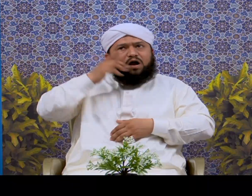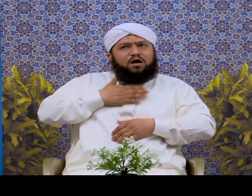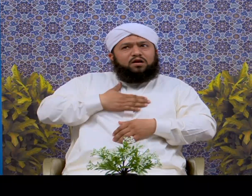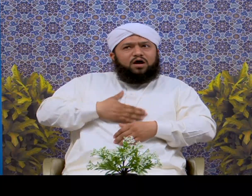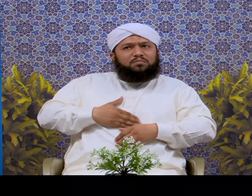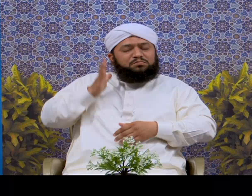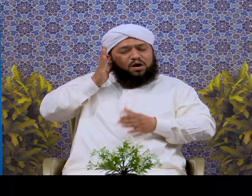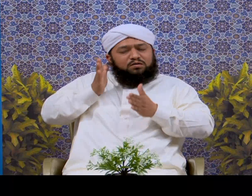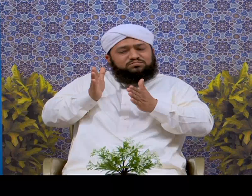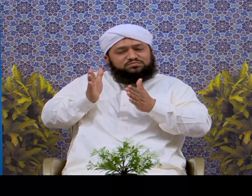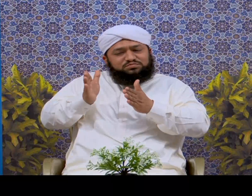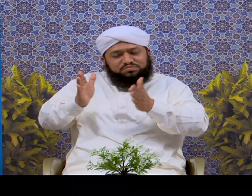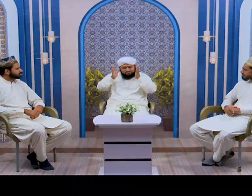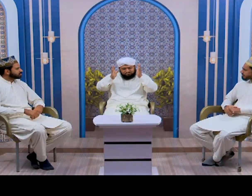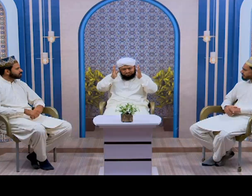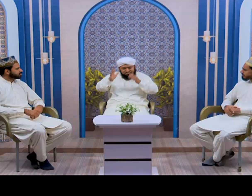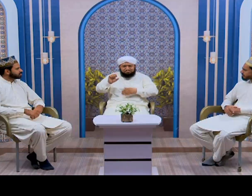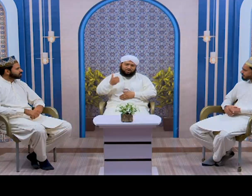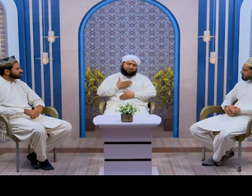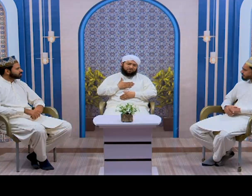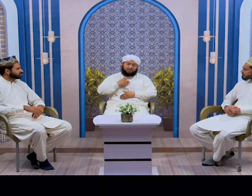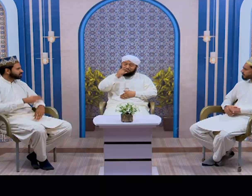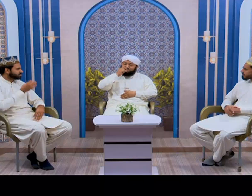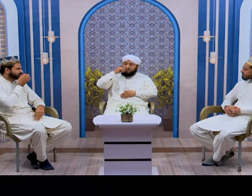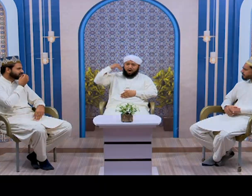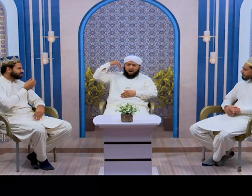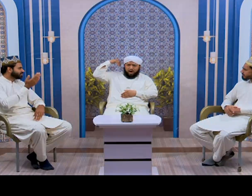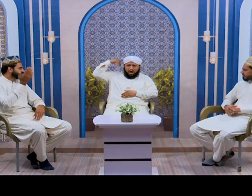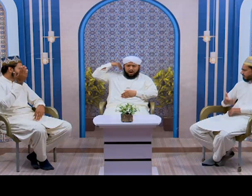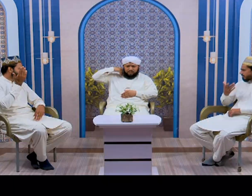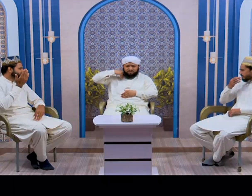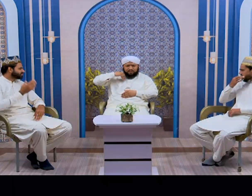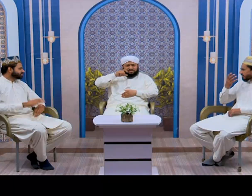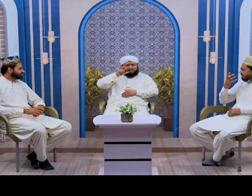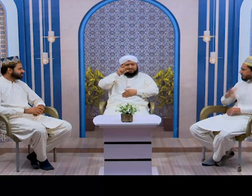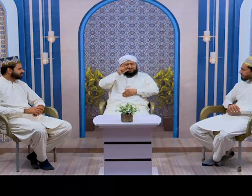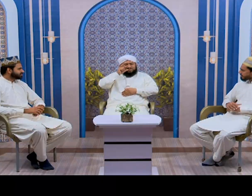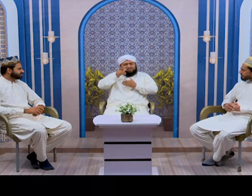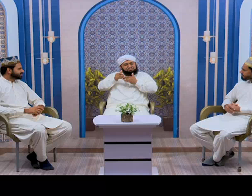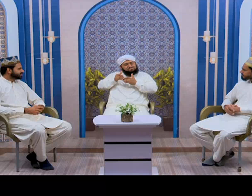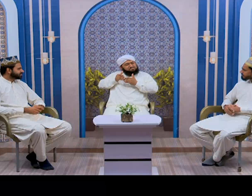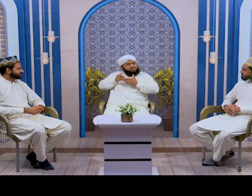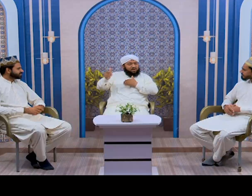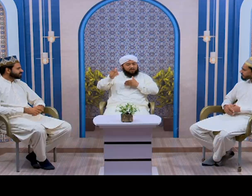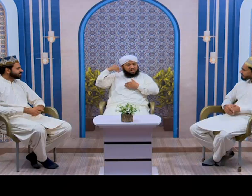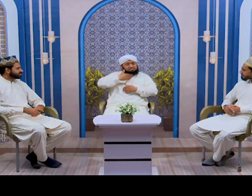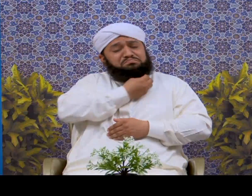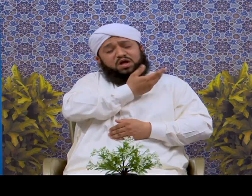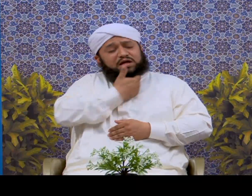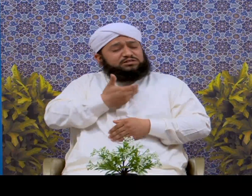عبادت و ریاضت کر پائے گا۔ روزہ ہمارے اندر سے نفس کا زور توڑ دیتا ہے، ہماری خواہشات کو دبا دیتا ہے۔ روزہ رکھ